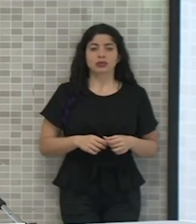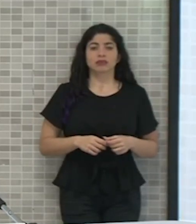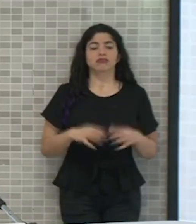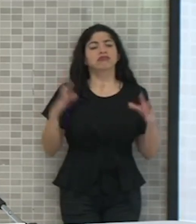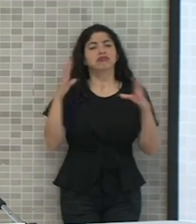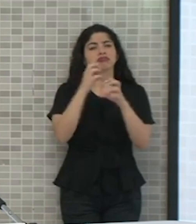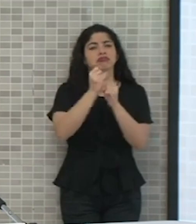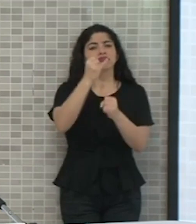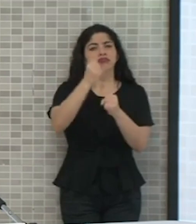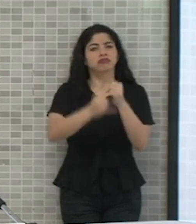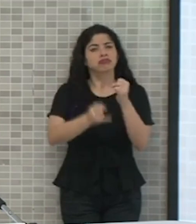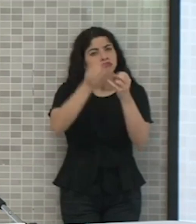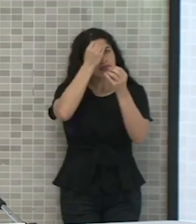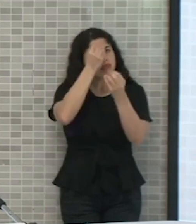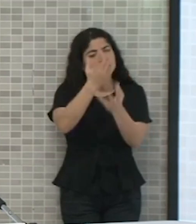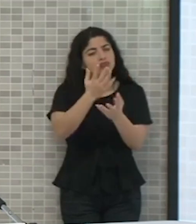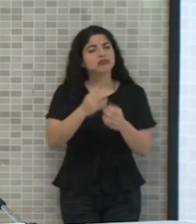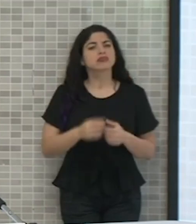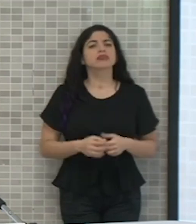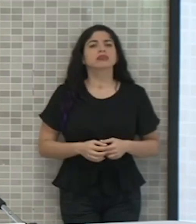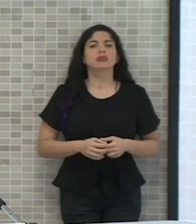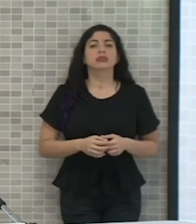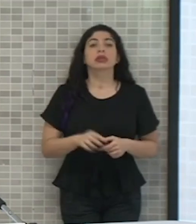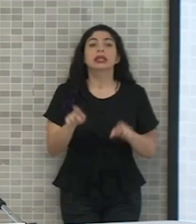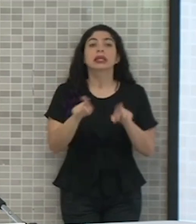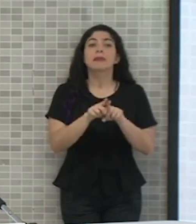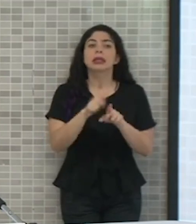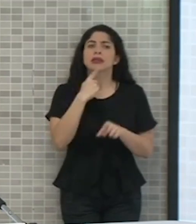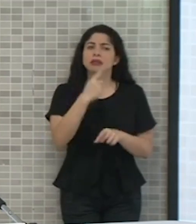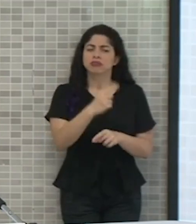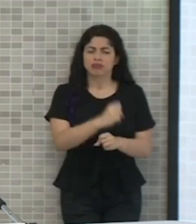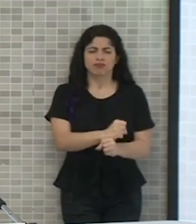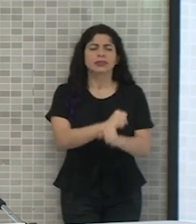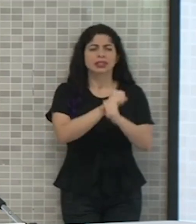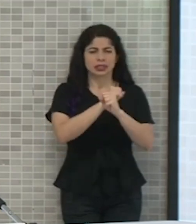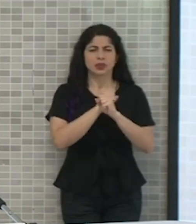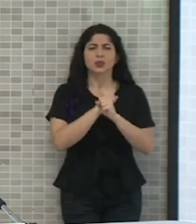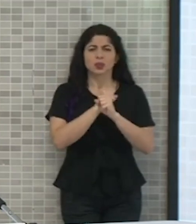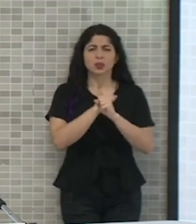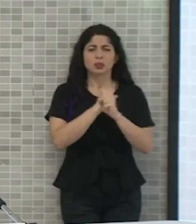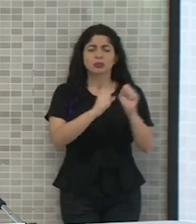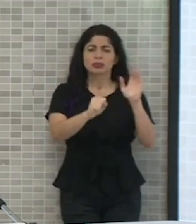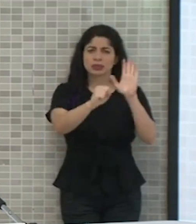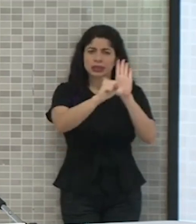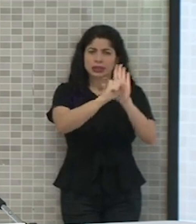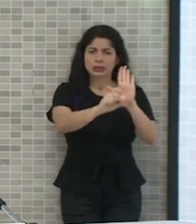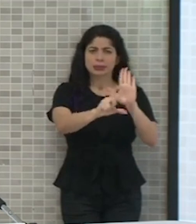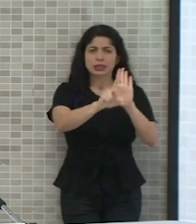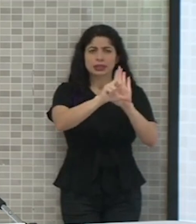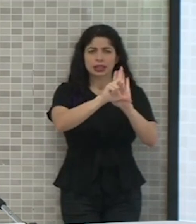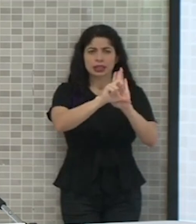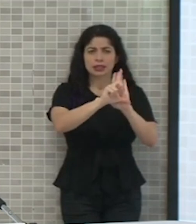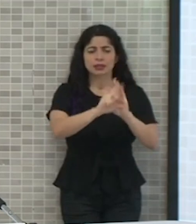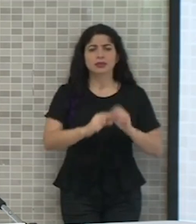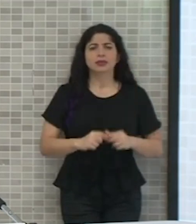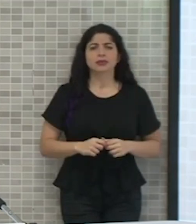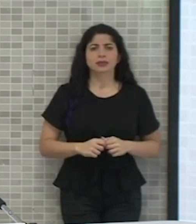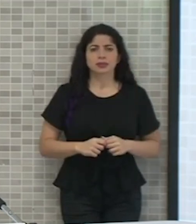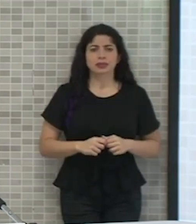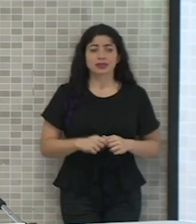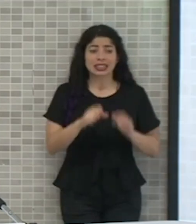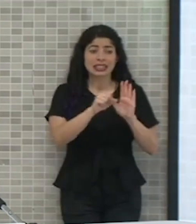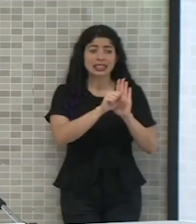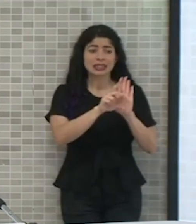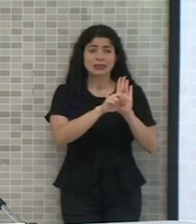Concluyo señalando y asegurándoles que la Asamblea Legislativa, que es